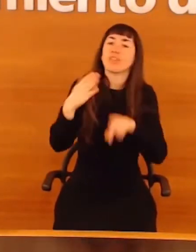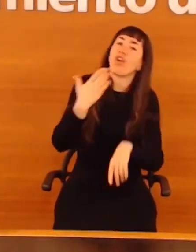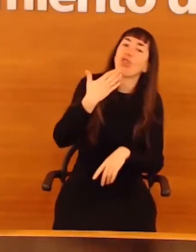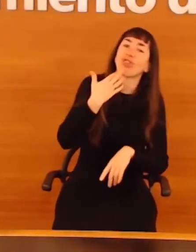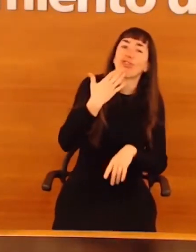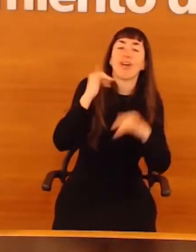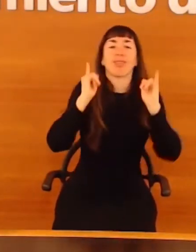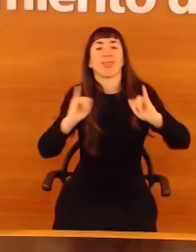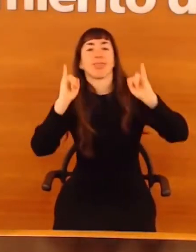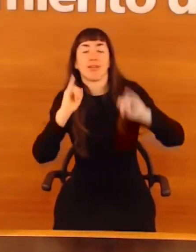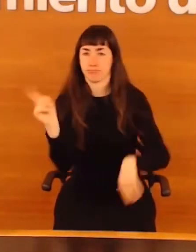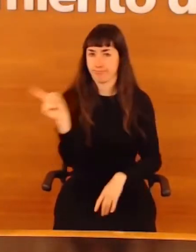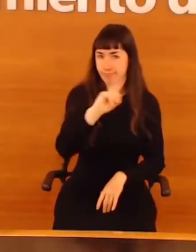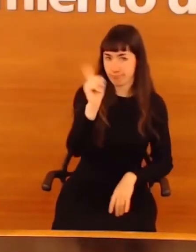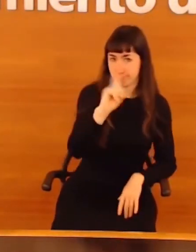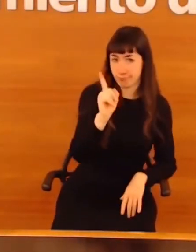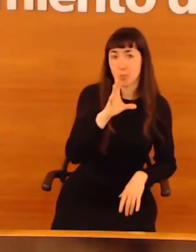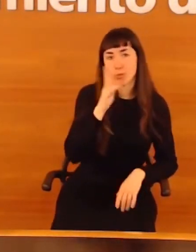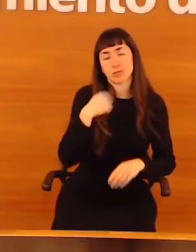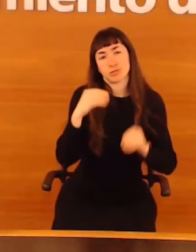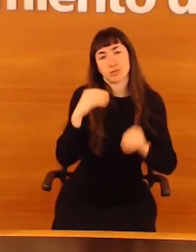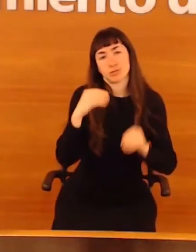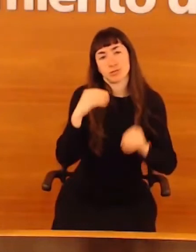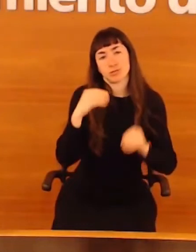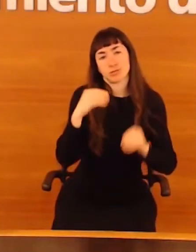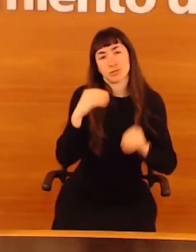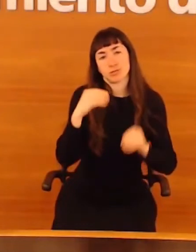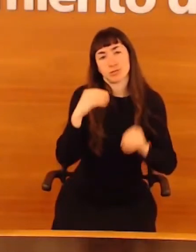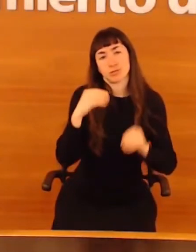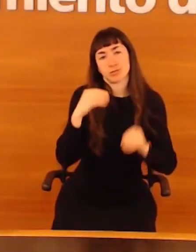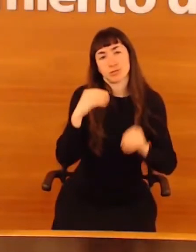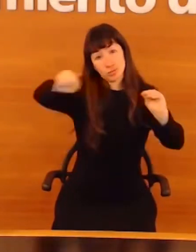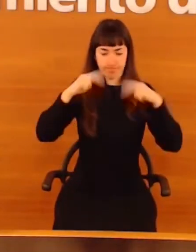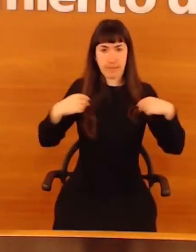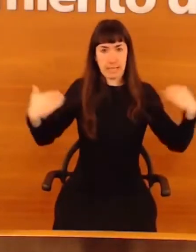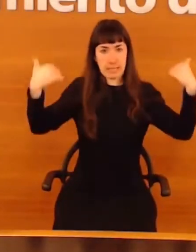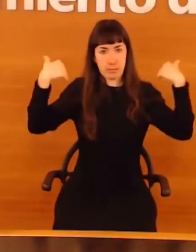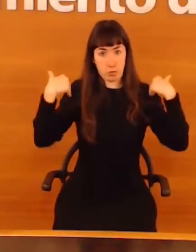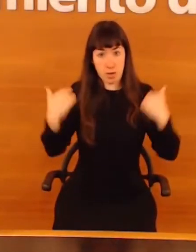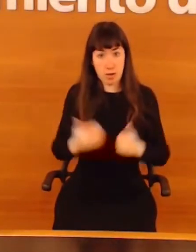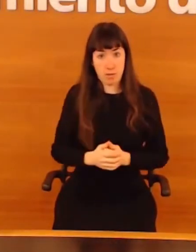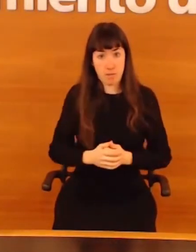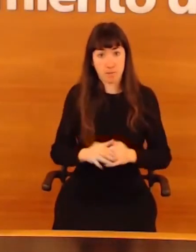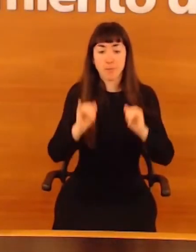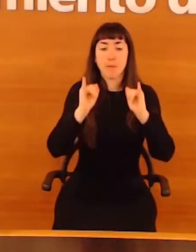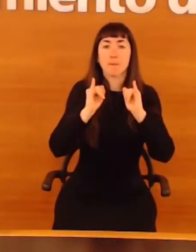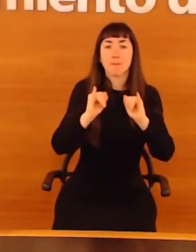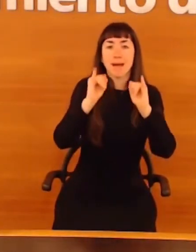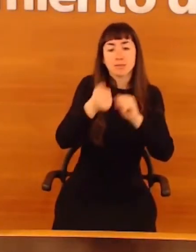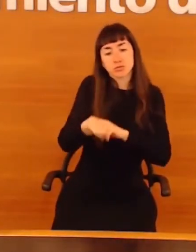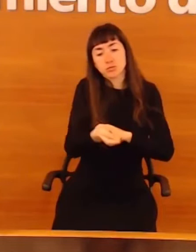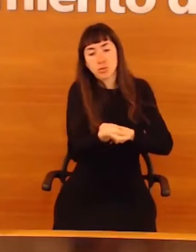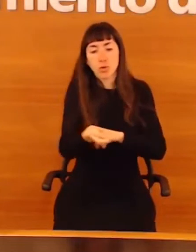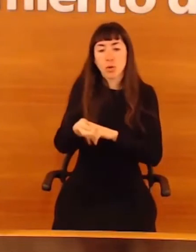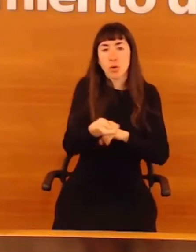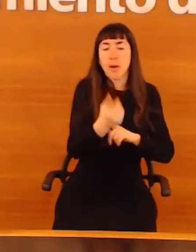seguridad sanitaria y, por tanto, apelamos a la responsabilidad de los propietarios. Serán también paseos sin contacto